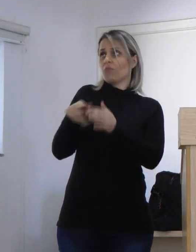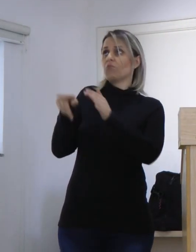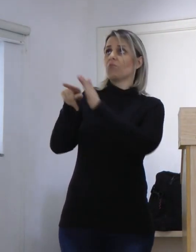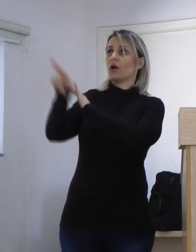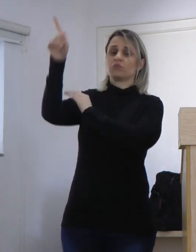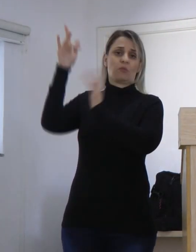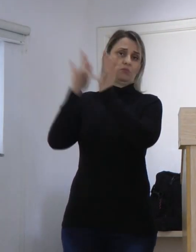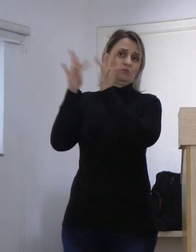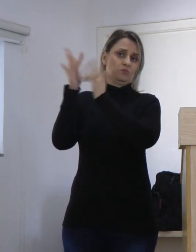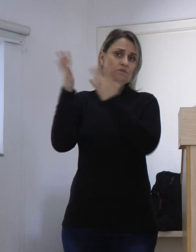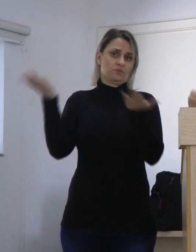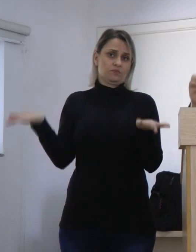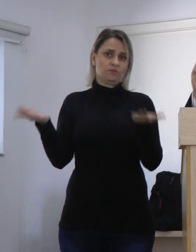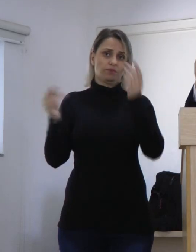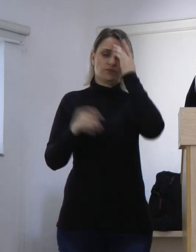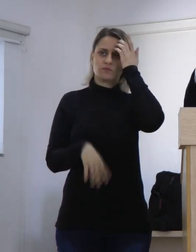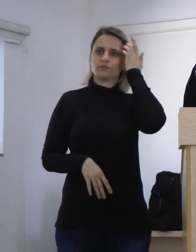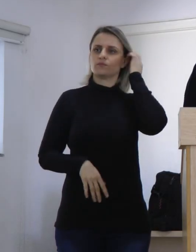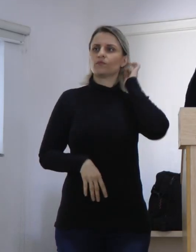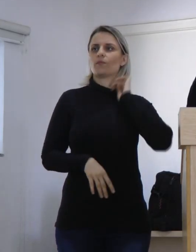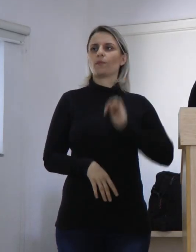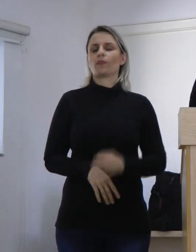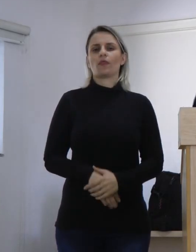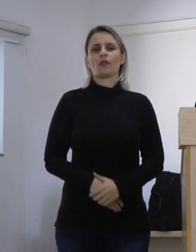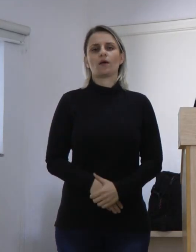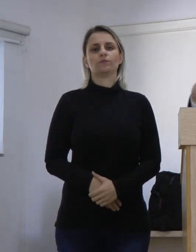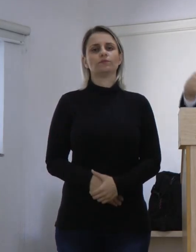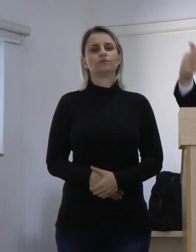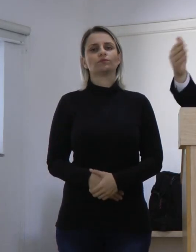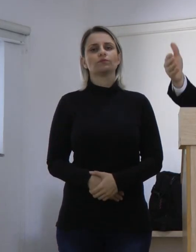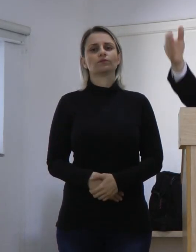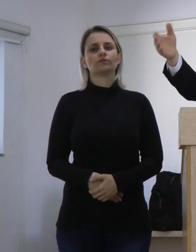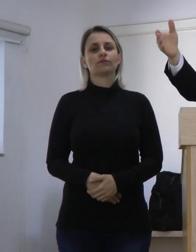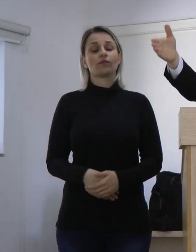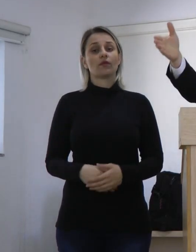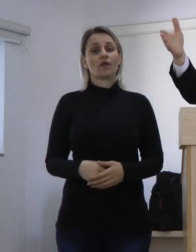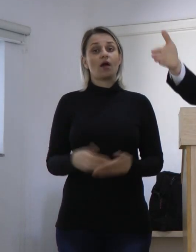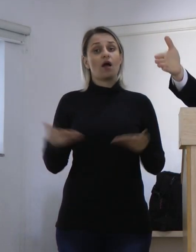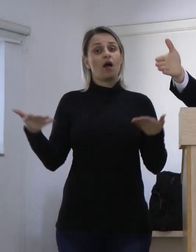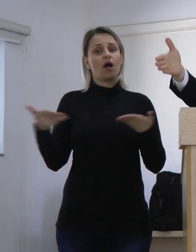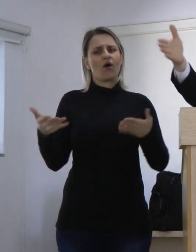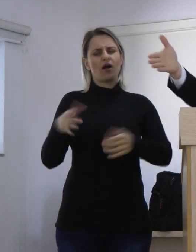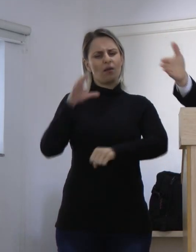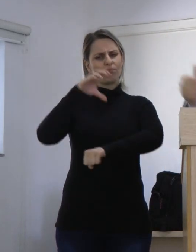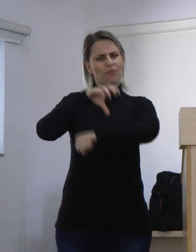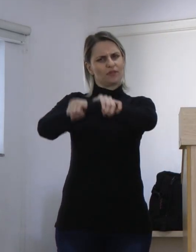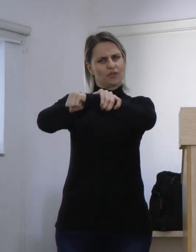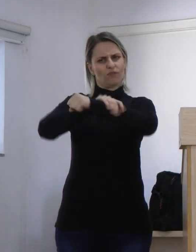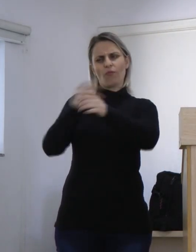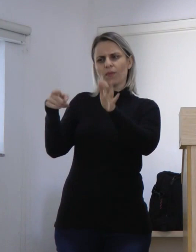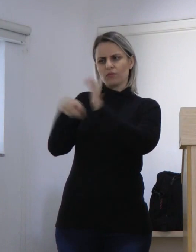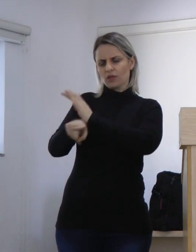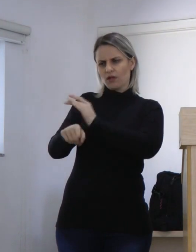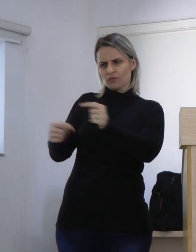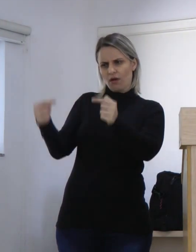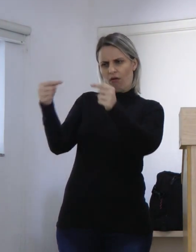Né? Então, os frutos do materialismo, você tem que perguntar: meu amigo, você concorda com o crime, com a corrupção?